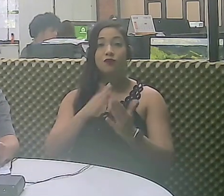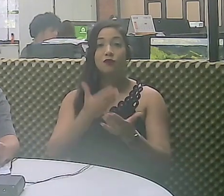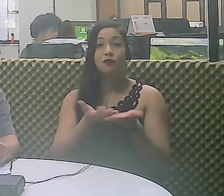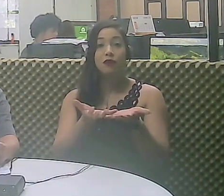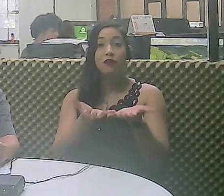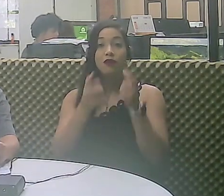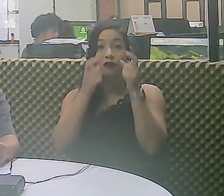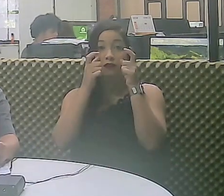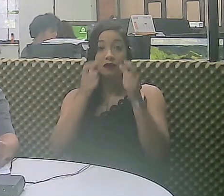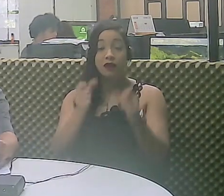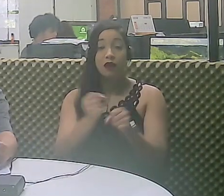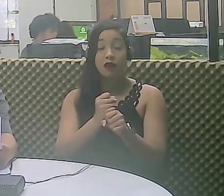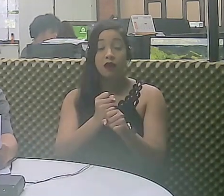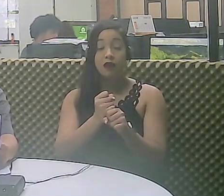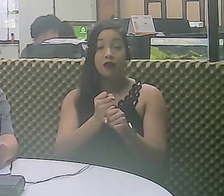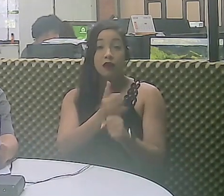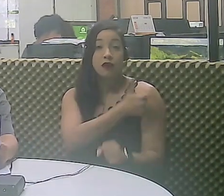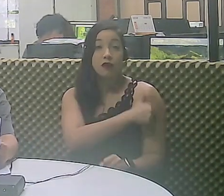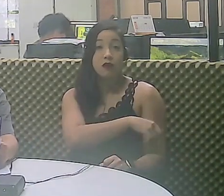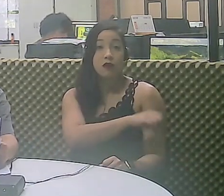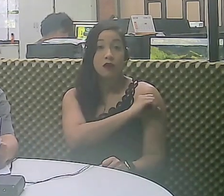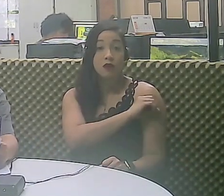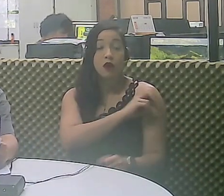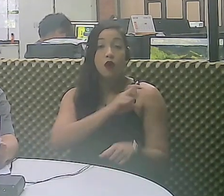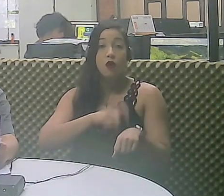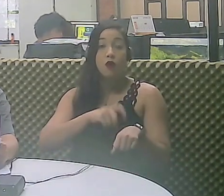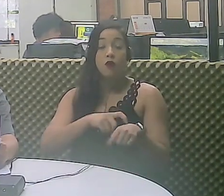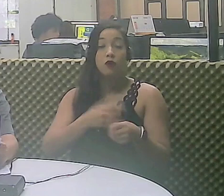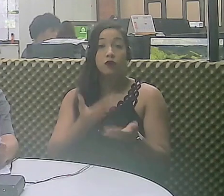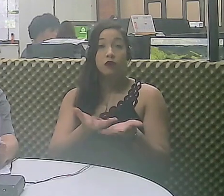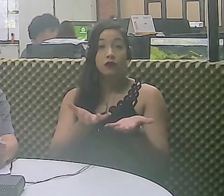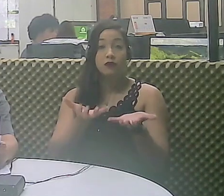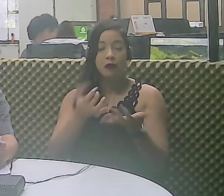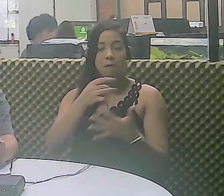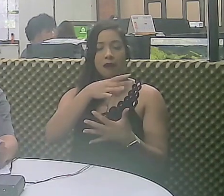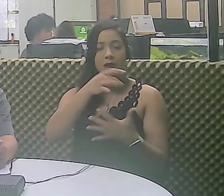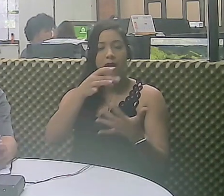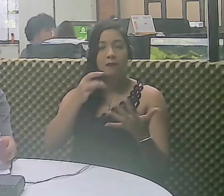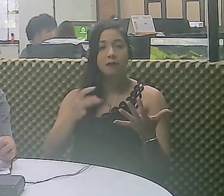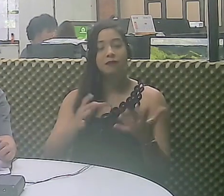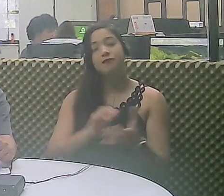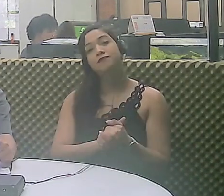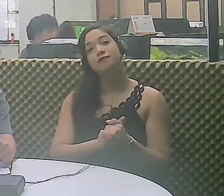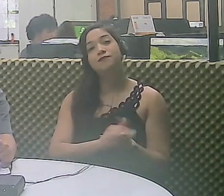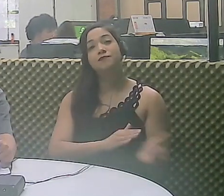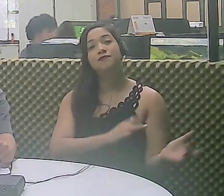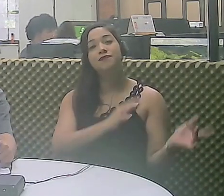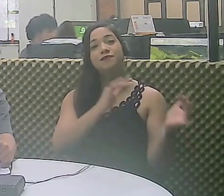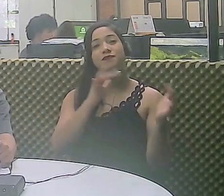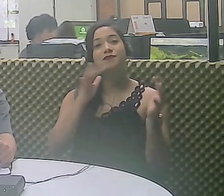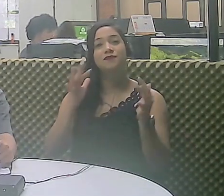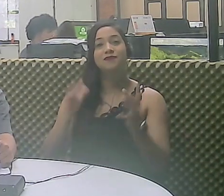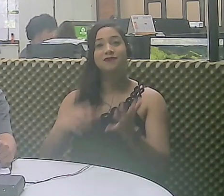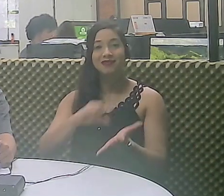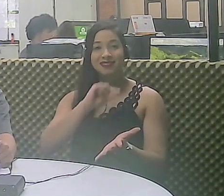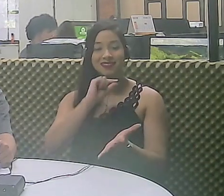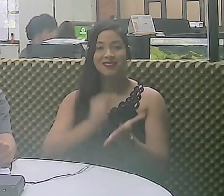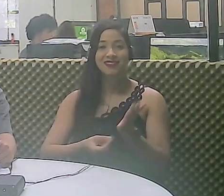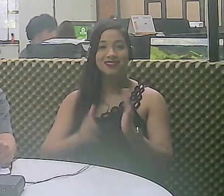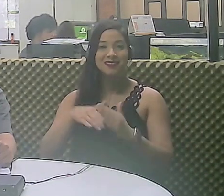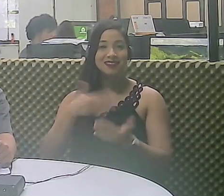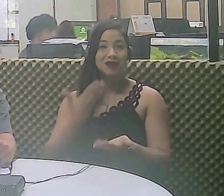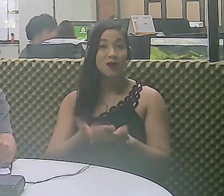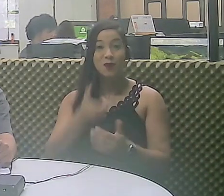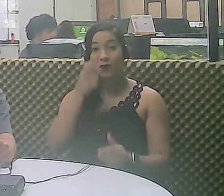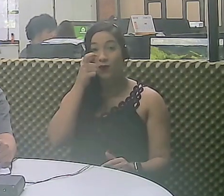pretendida, ano de escolaridade e turno desejado, entre outros dados. Durante o período estipulado para inscrição escolar,